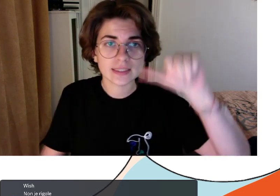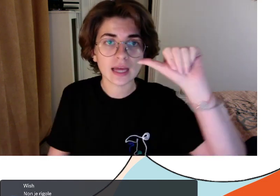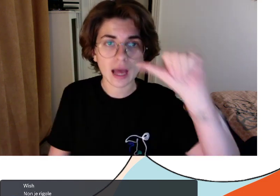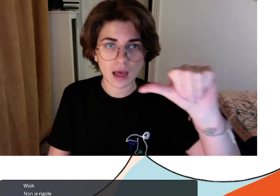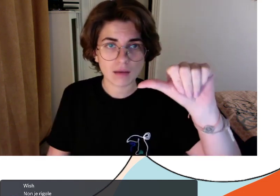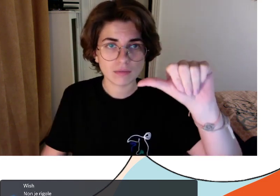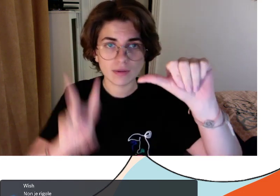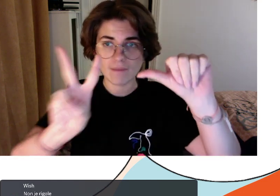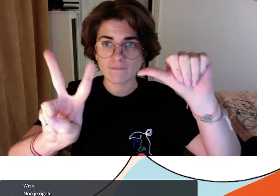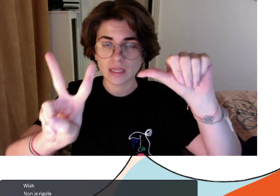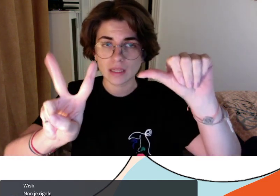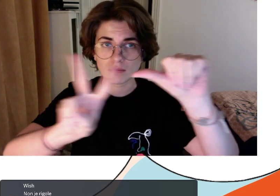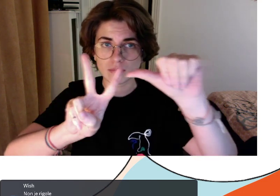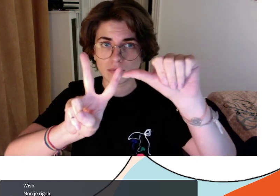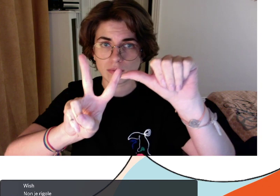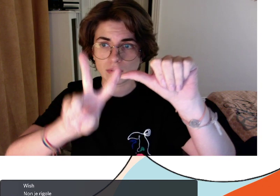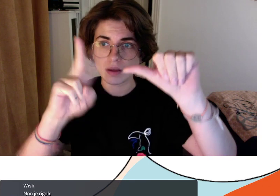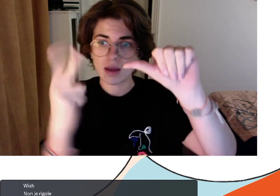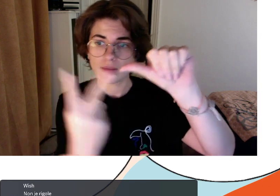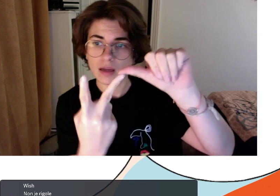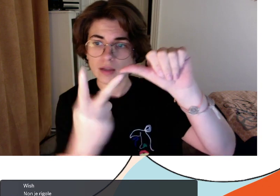style c'est A, B,